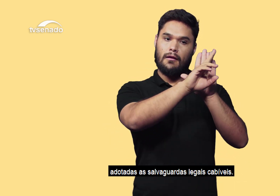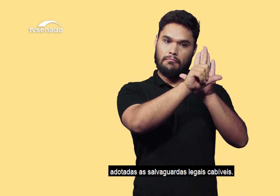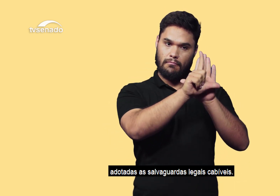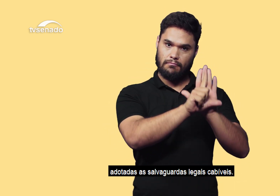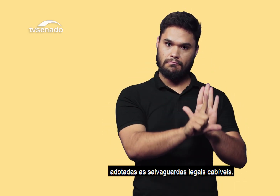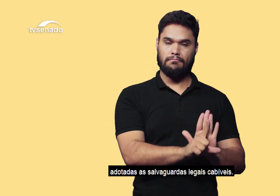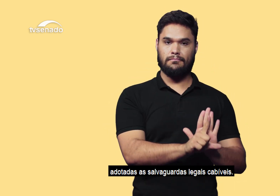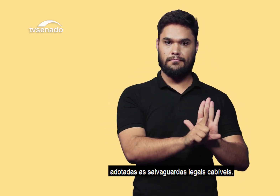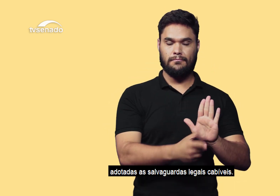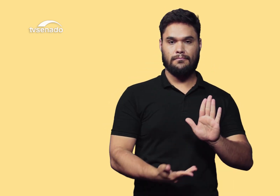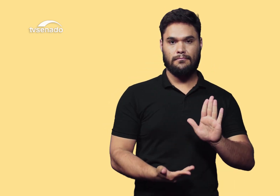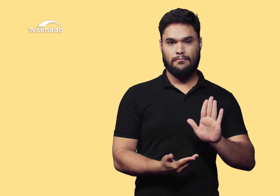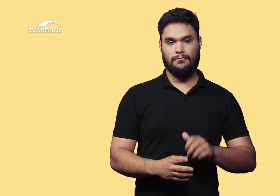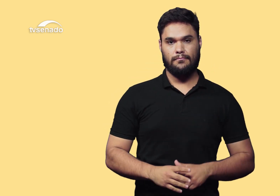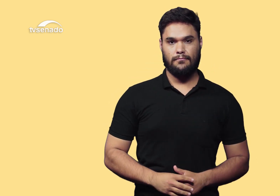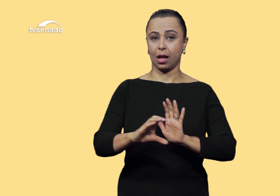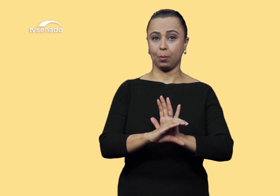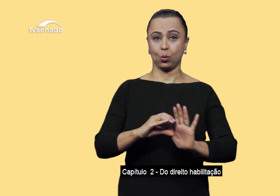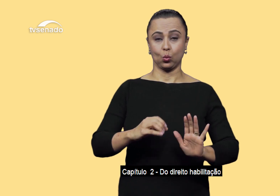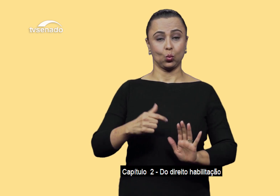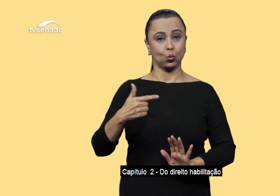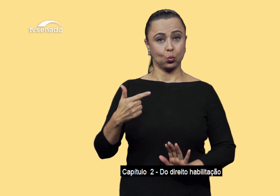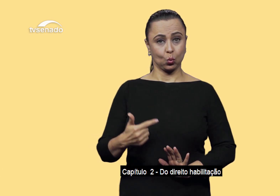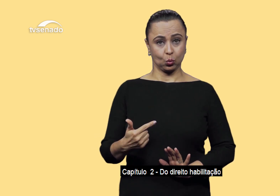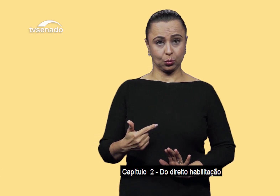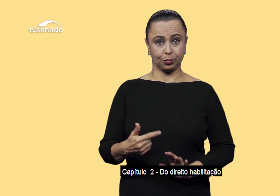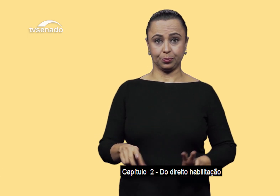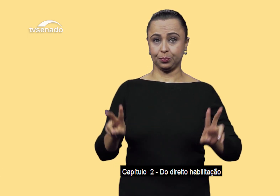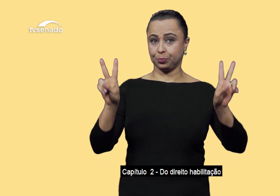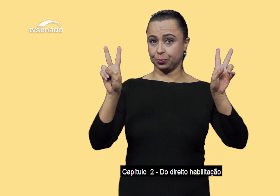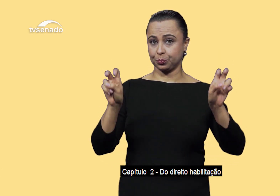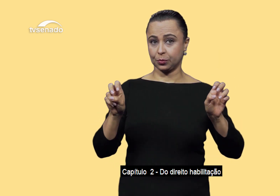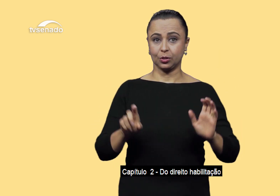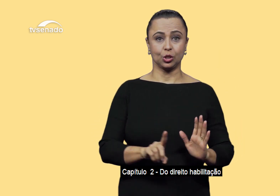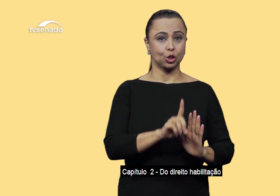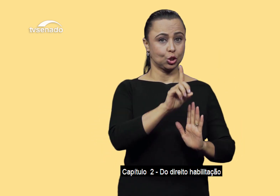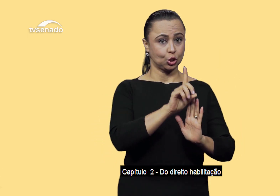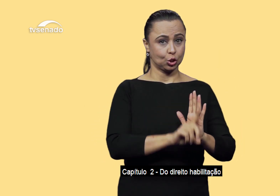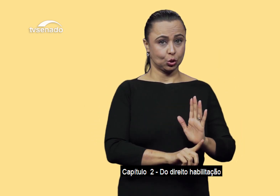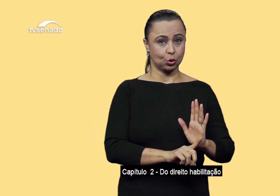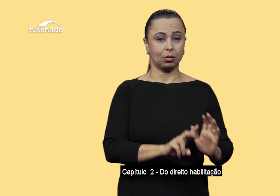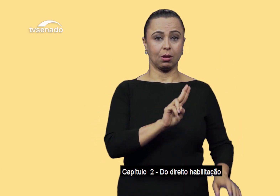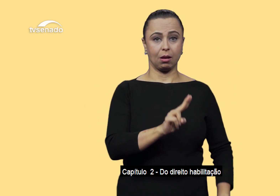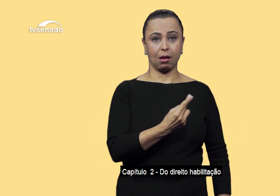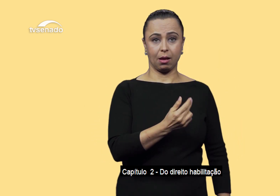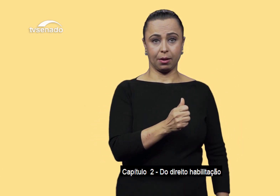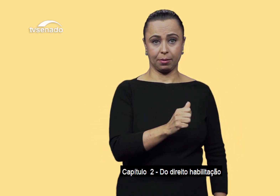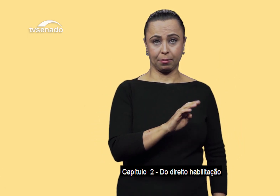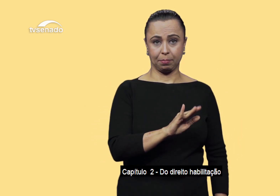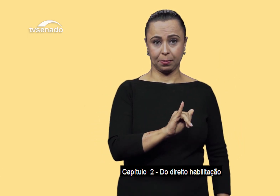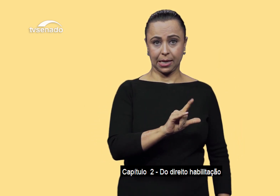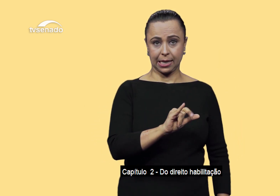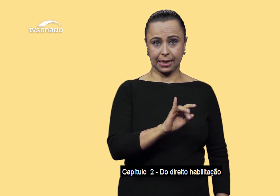salvaguardas legais cabíveis. Capítulo 2. Do direito à habilitação